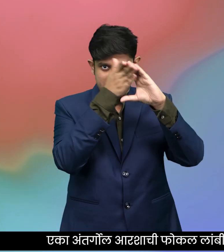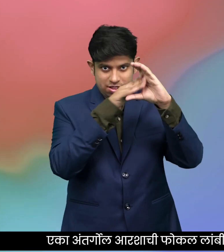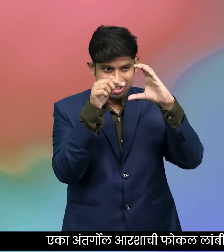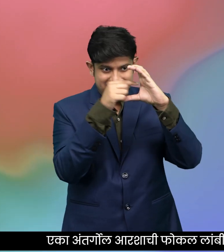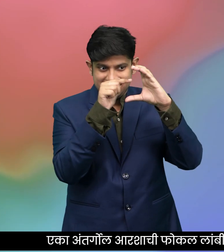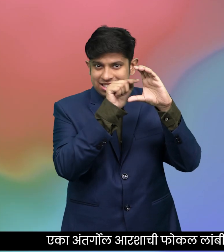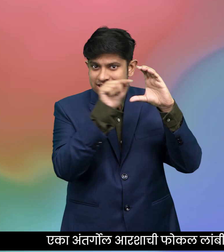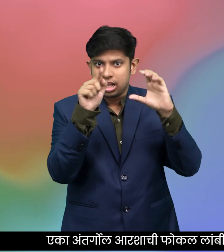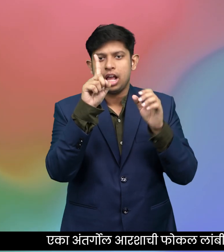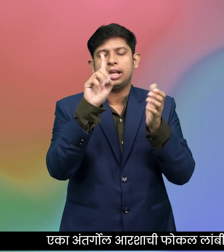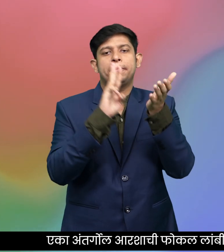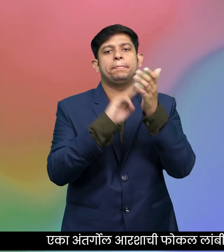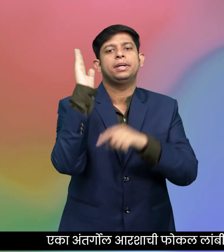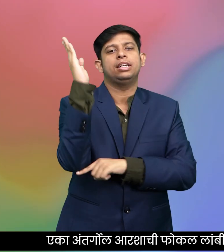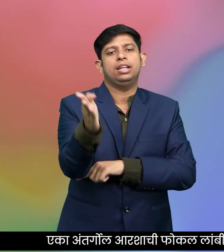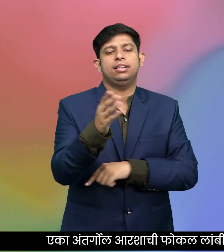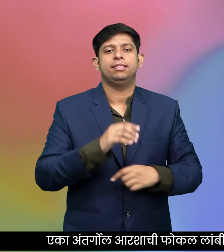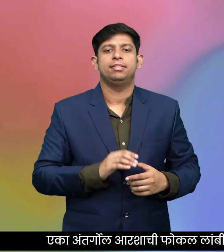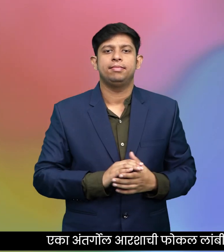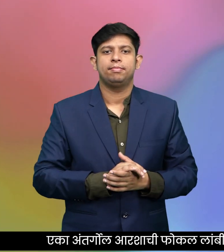किती of असेल? 1 meter.